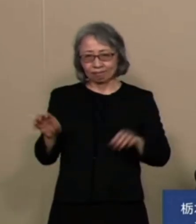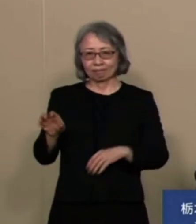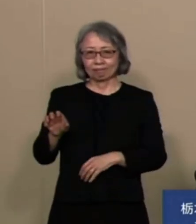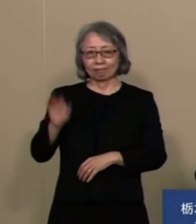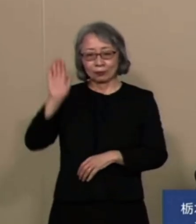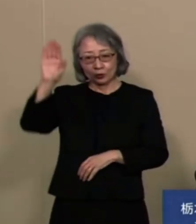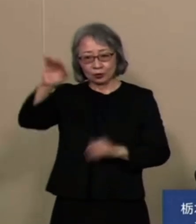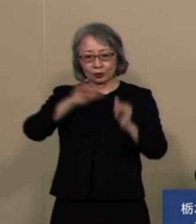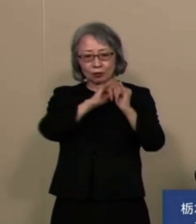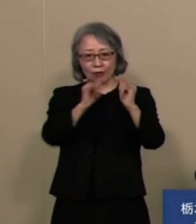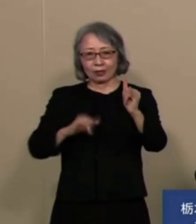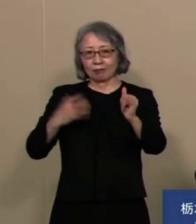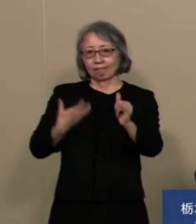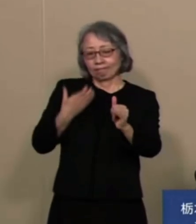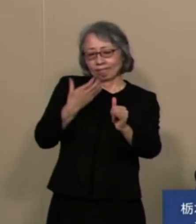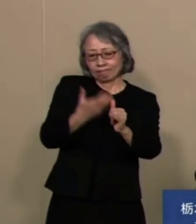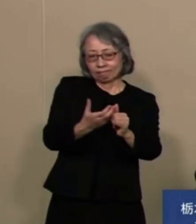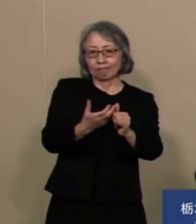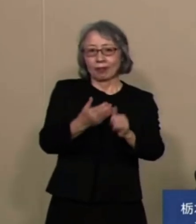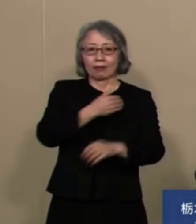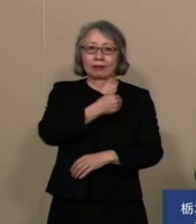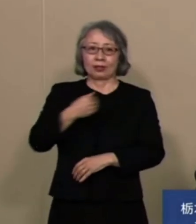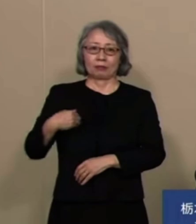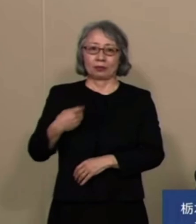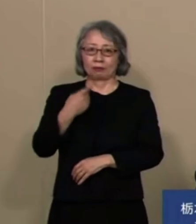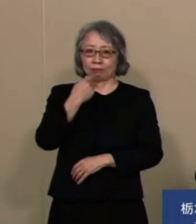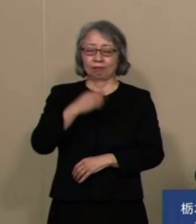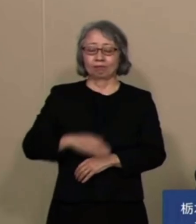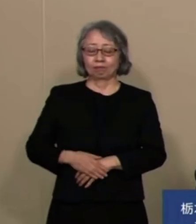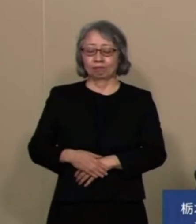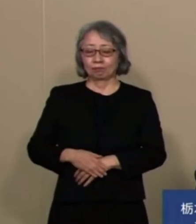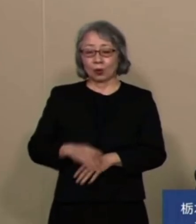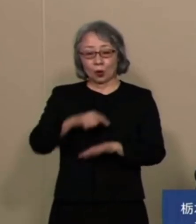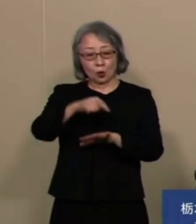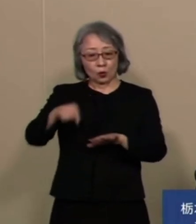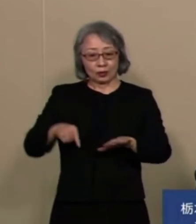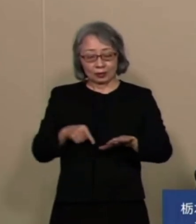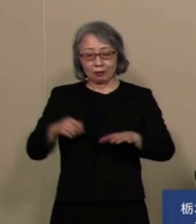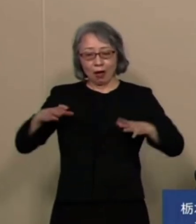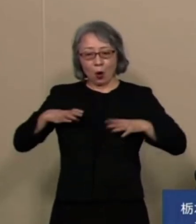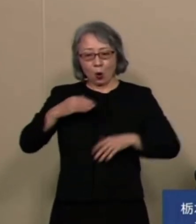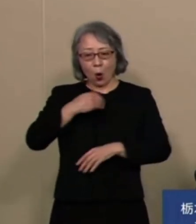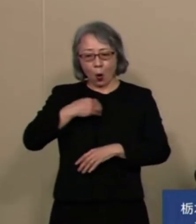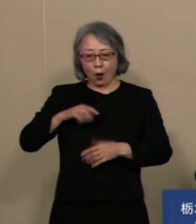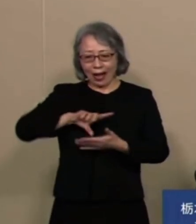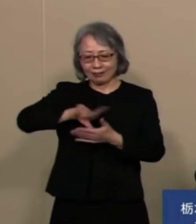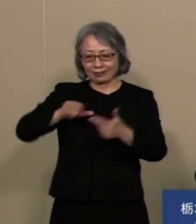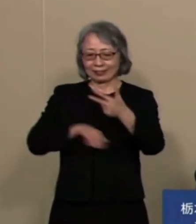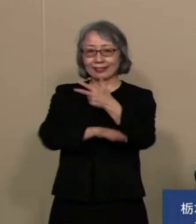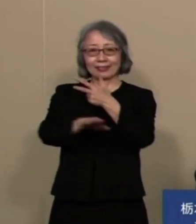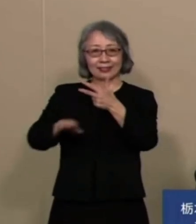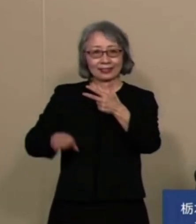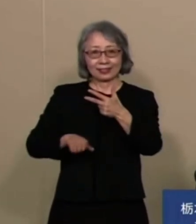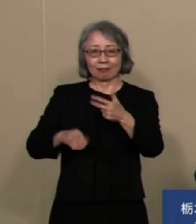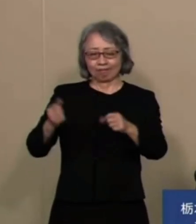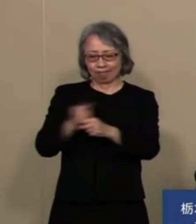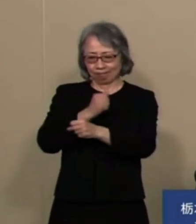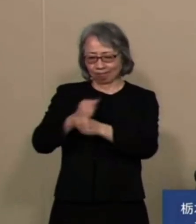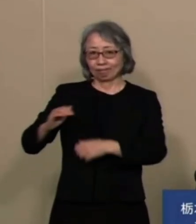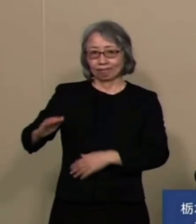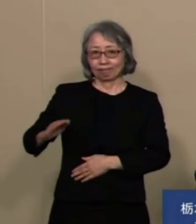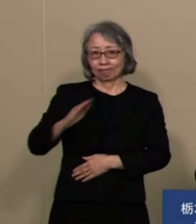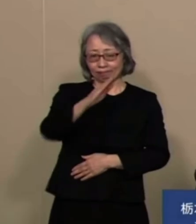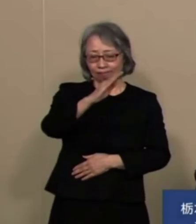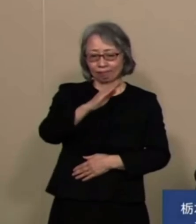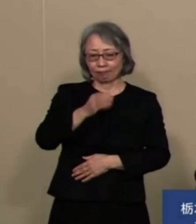せ次の世代へと引き継いでいくことができます栃木には誇れる地域資源力強い